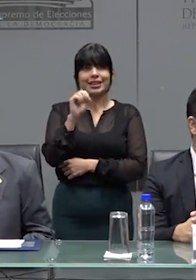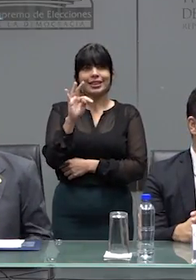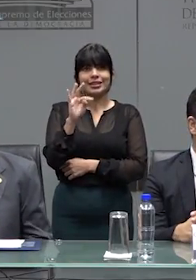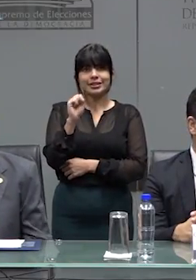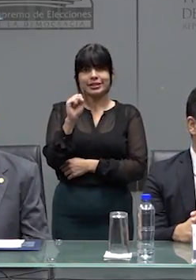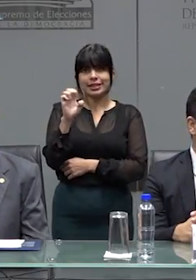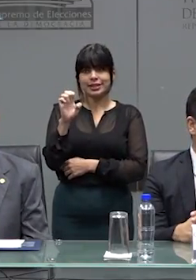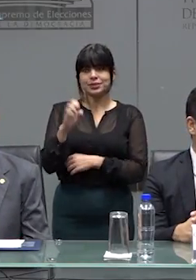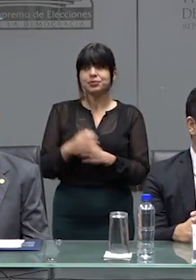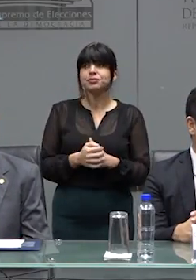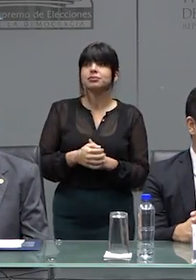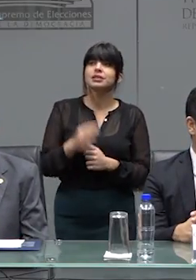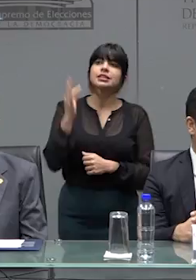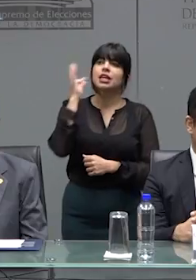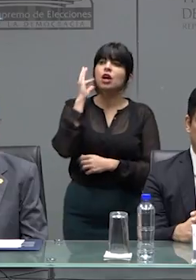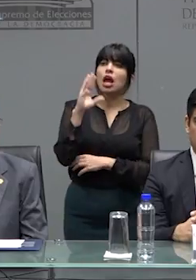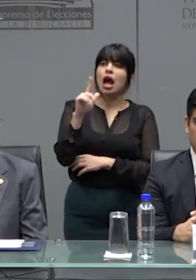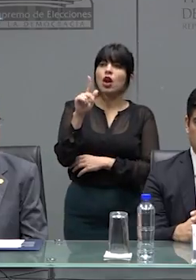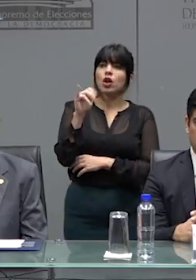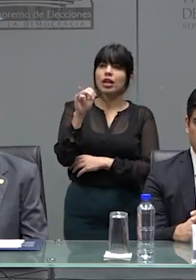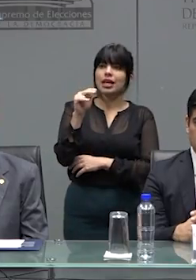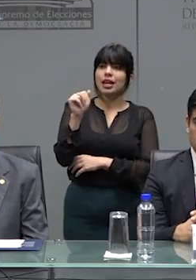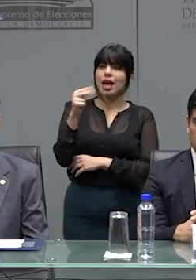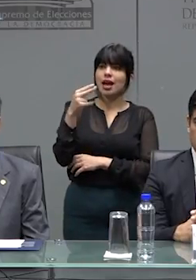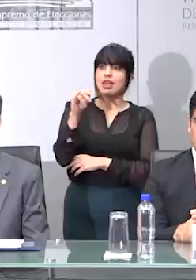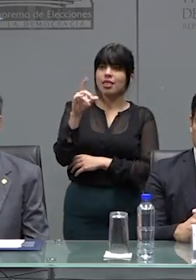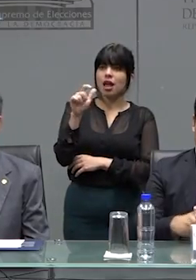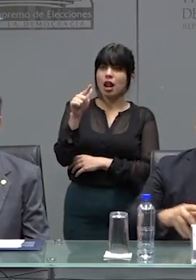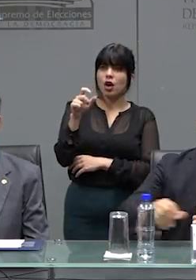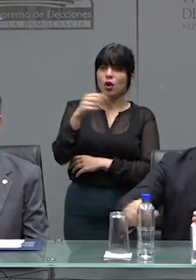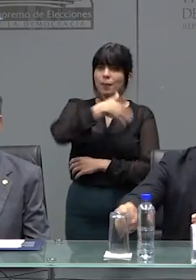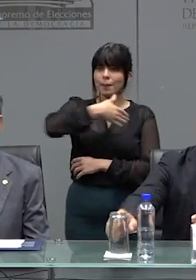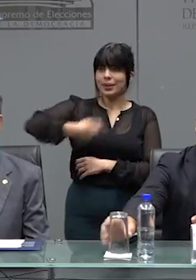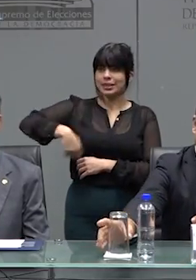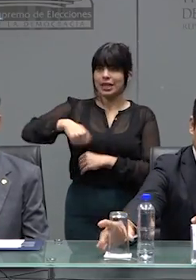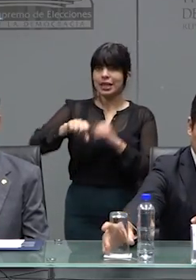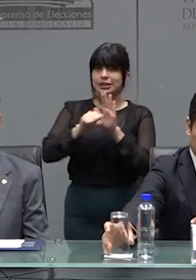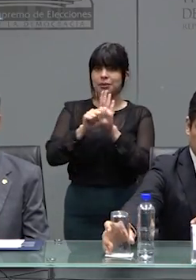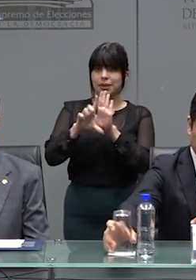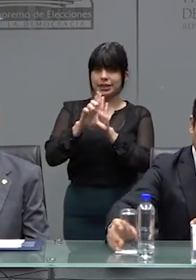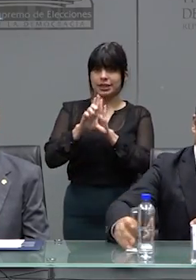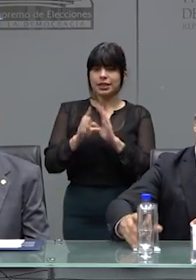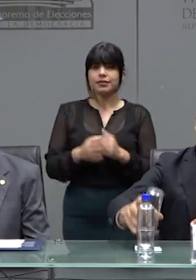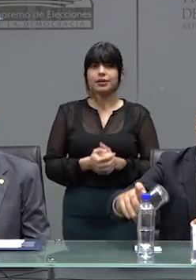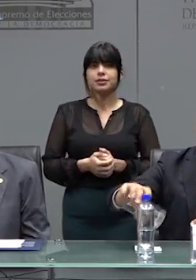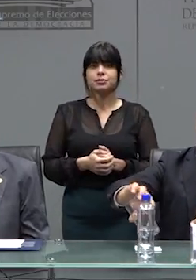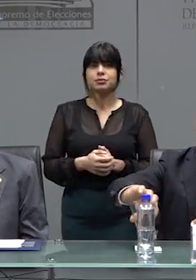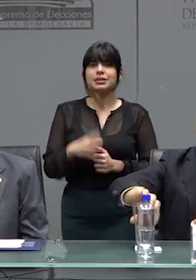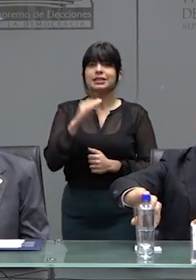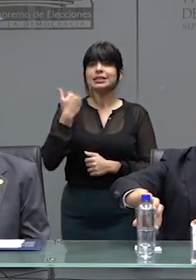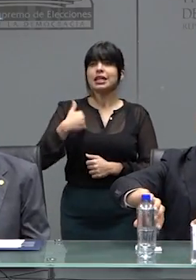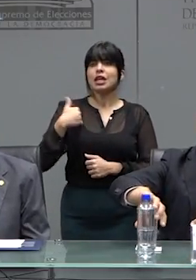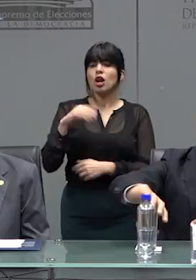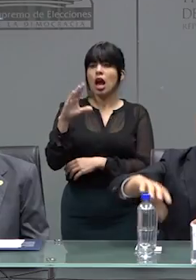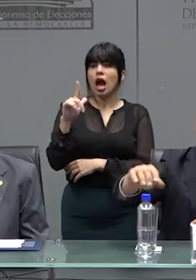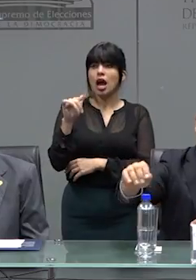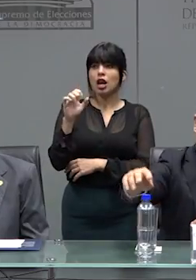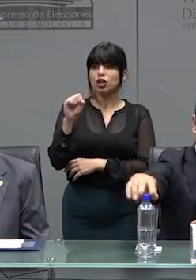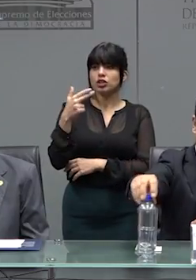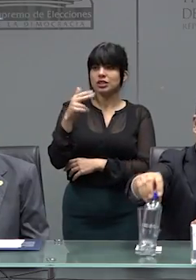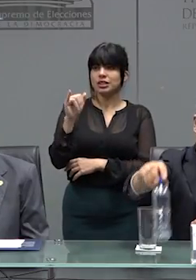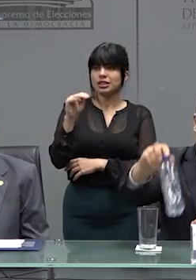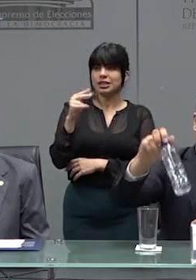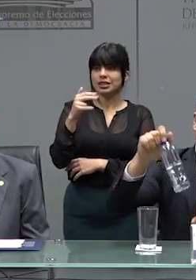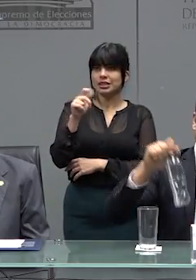de Elecciones, la señora Carolina Hidalgo Herrera, presidenta de la Asamblea Legislativa, y el señor Carlos Alberto